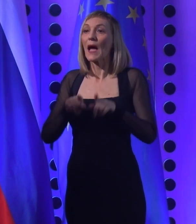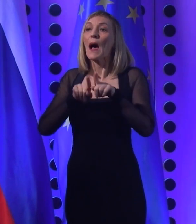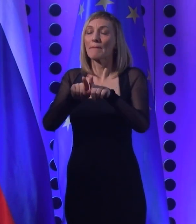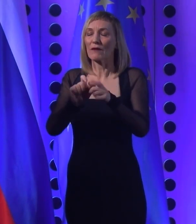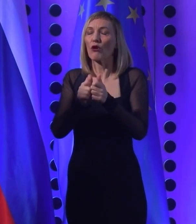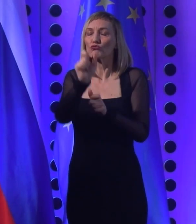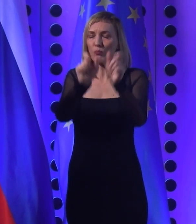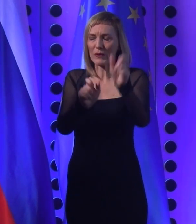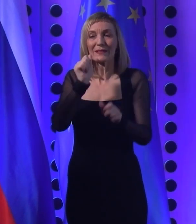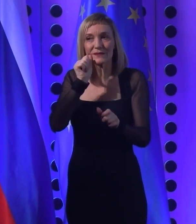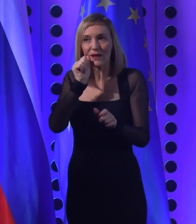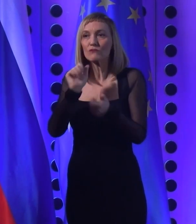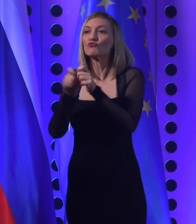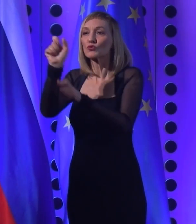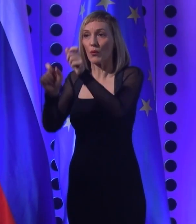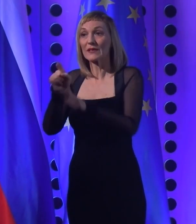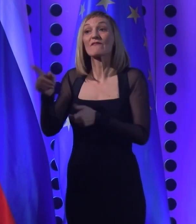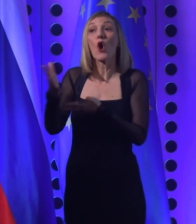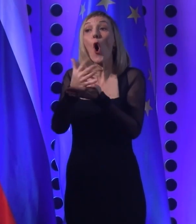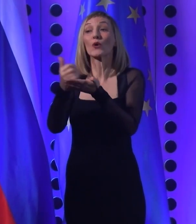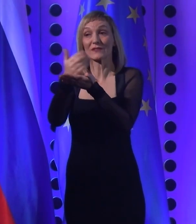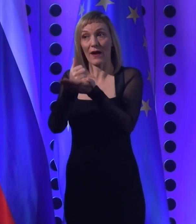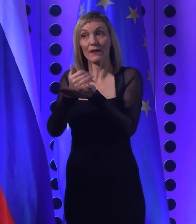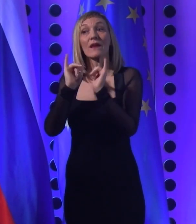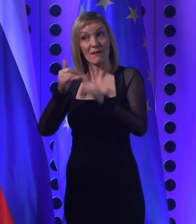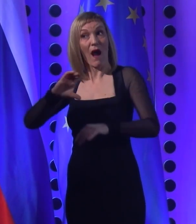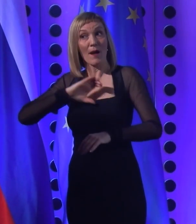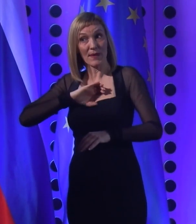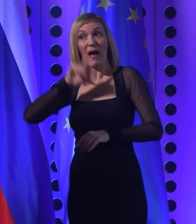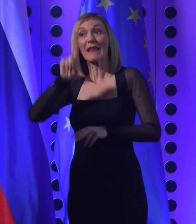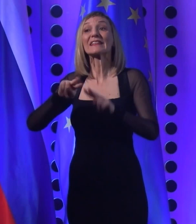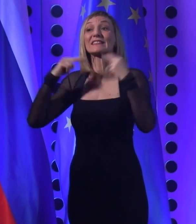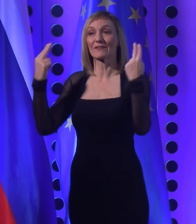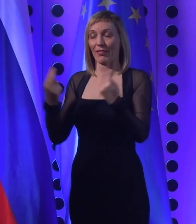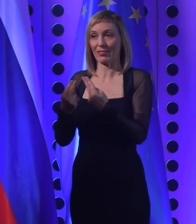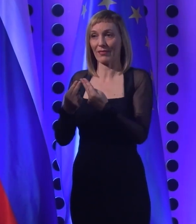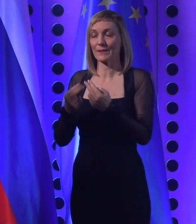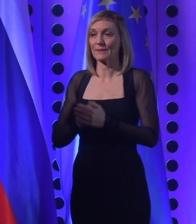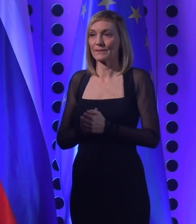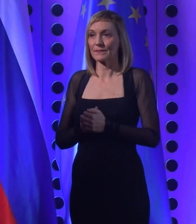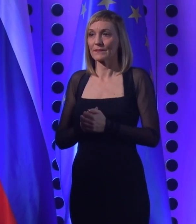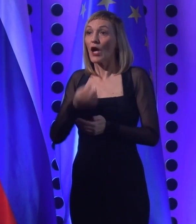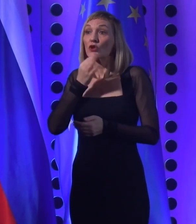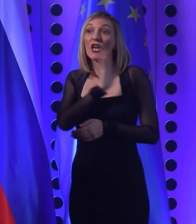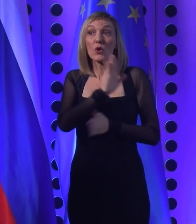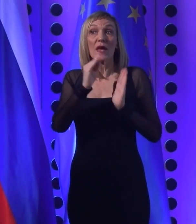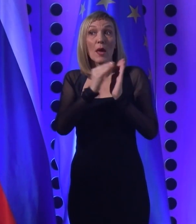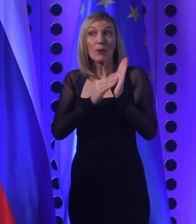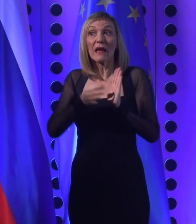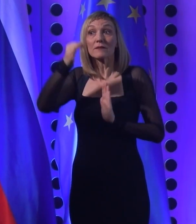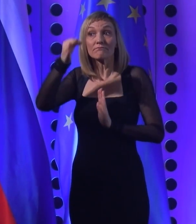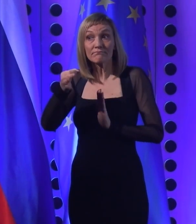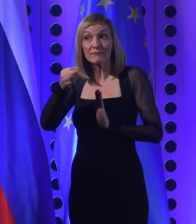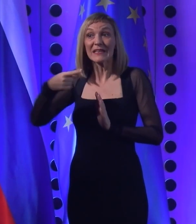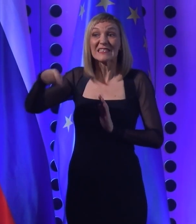Parašportnice in parašportniki, osvajate medalje in svet. Če so moji podatki pravilni,